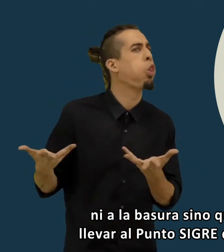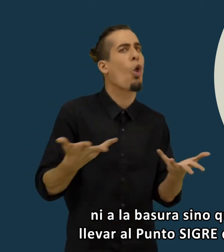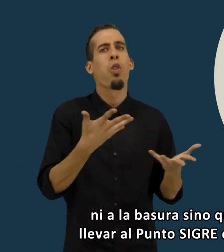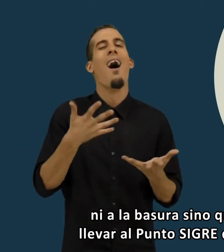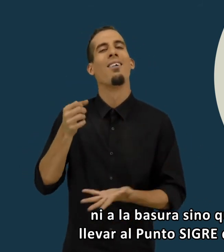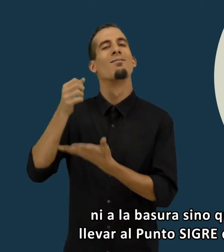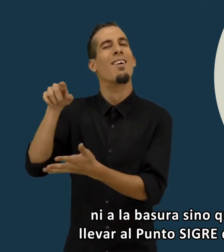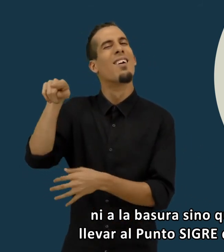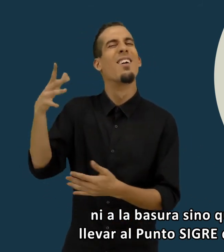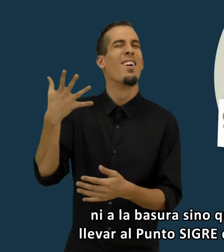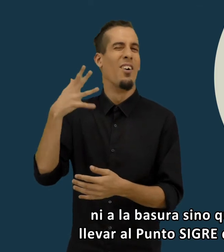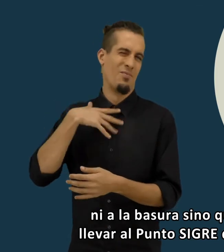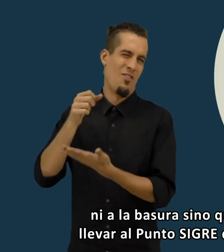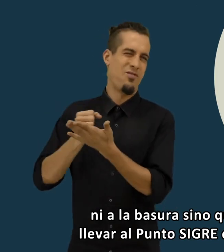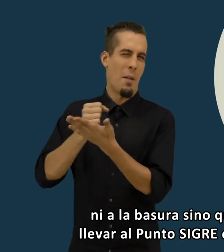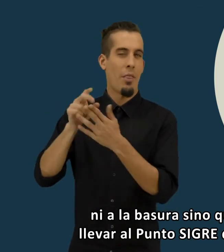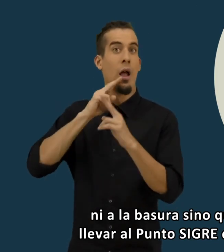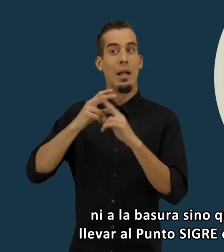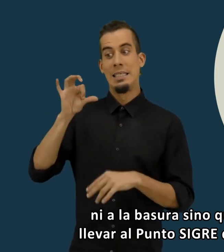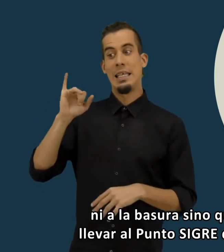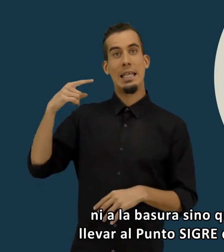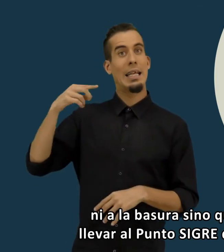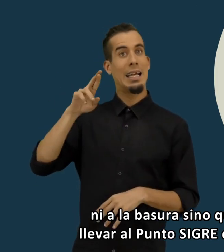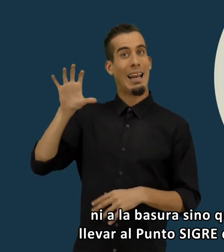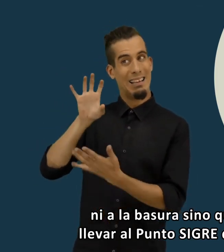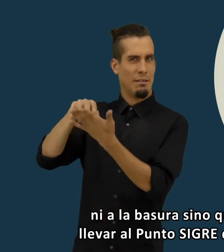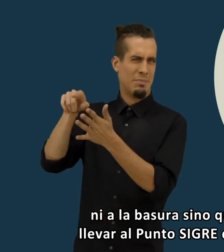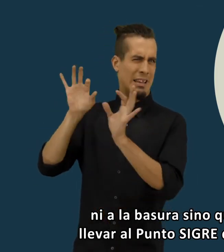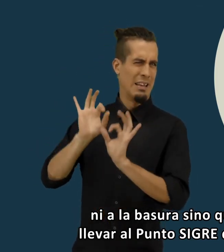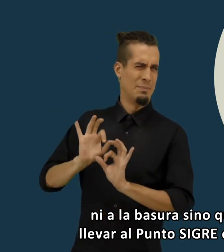sino que se deben llevar al punto SIGRE de la farmacia